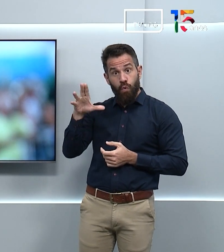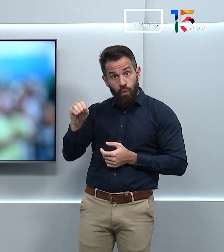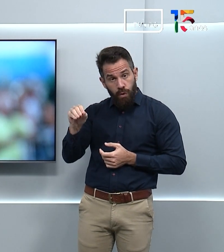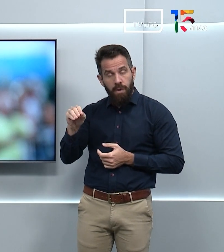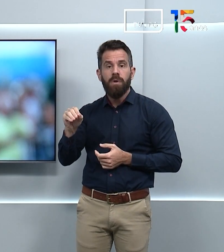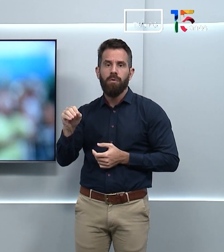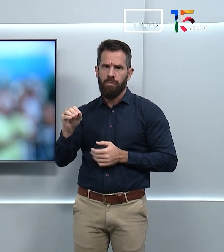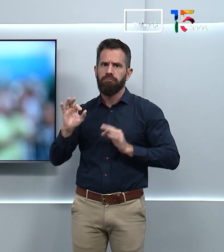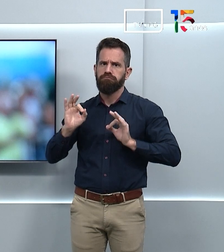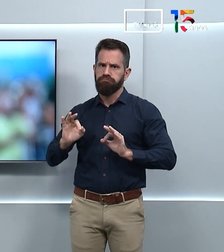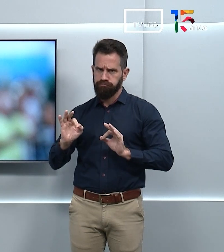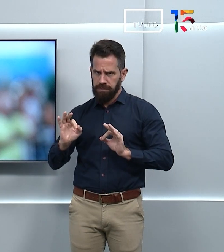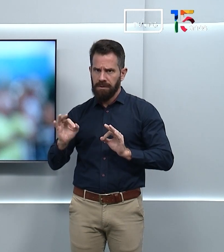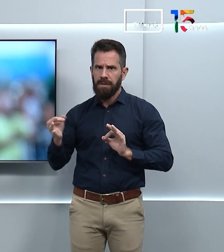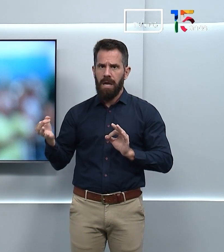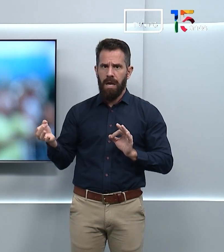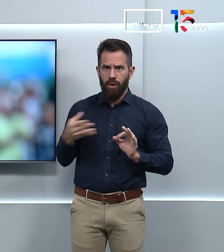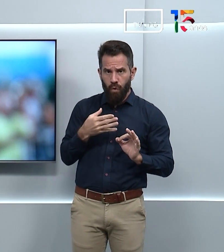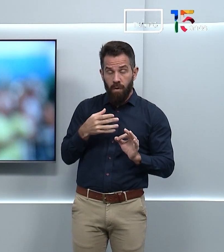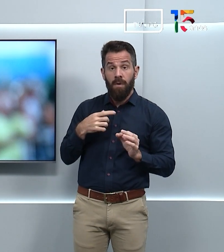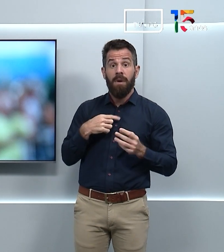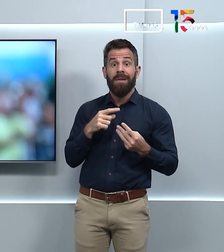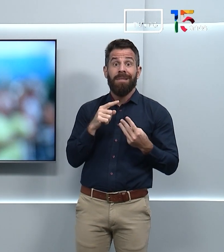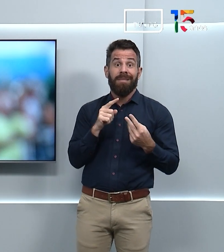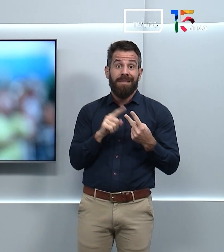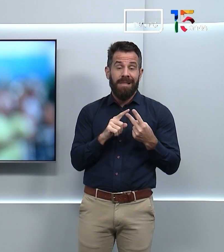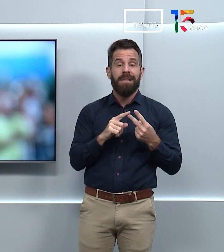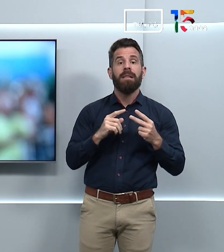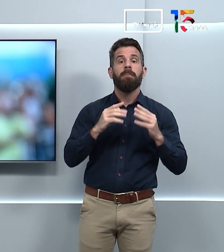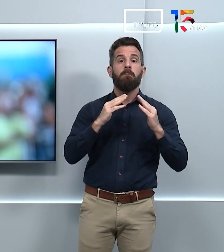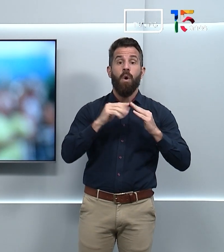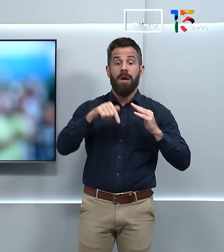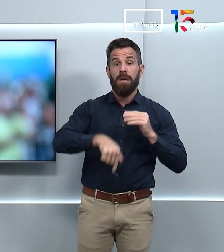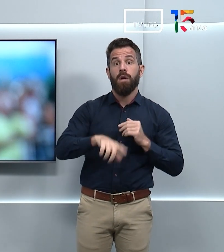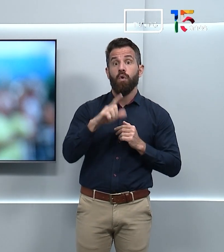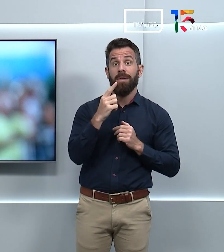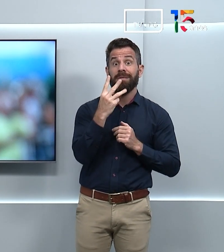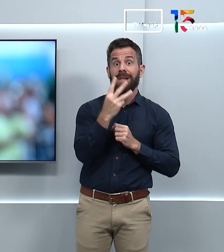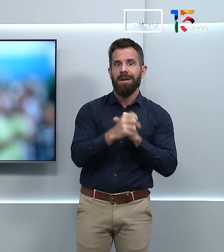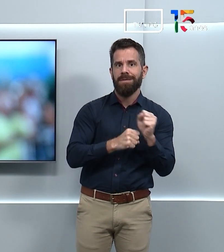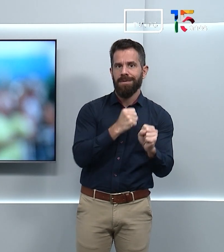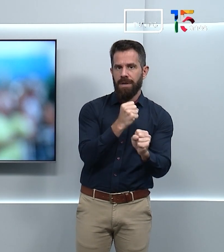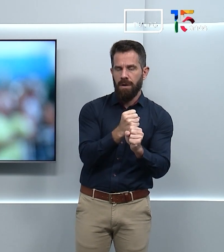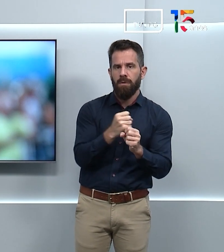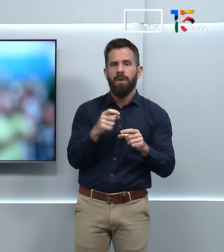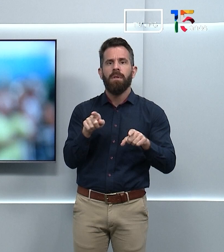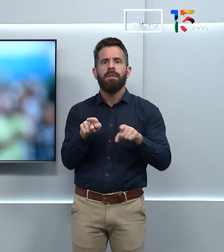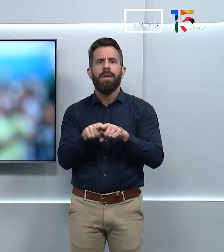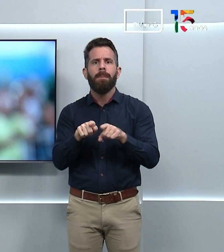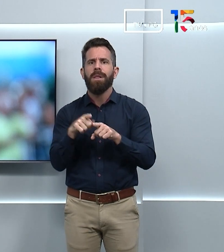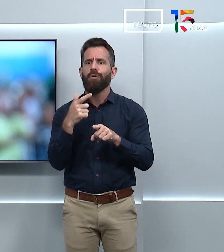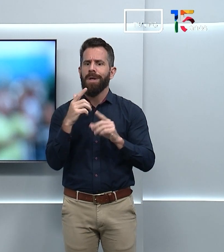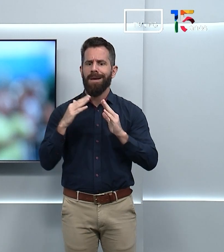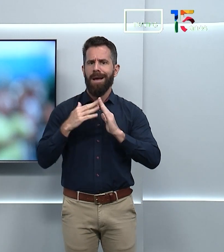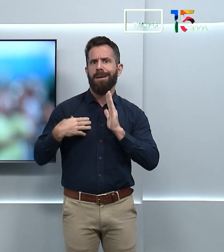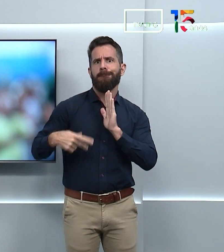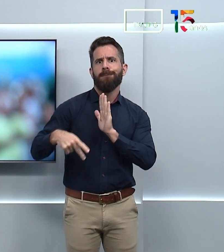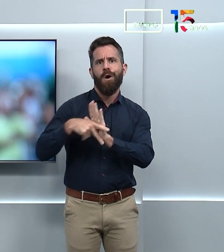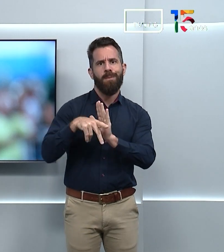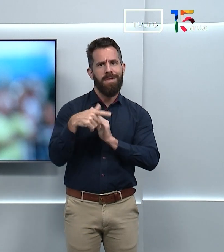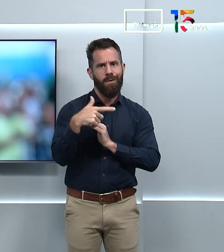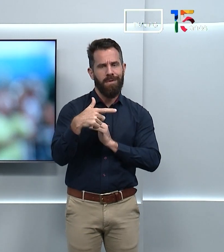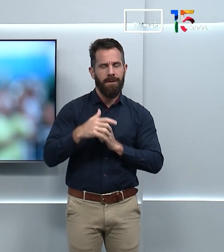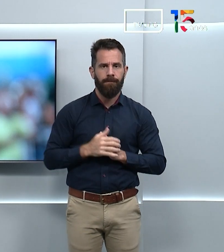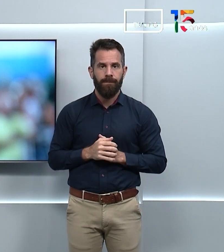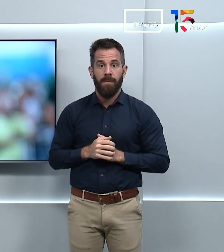pelo menos 3 anos aqui em Goiânia e não ter um imóvel próprio. Além disso, é preciso que o candidato atenda a pelo